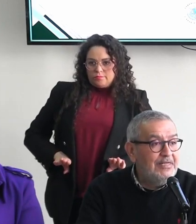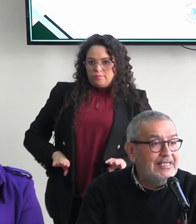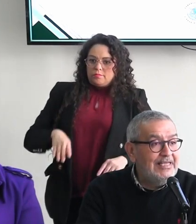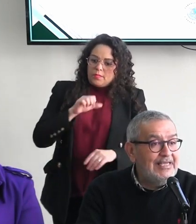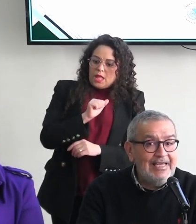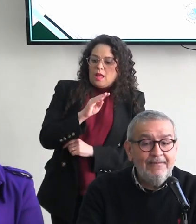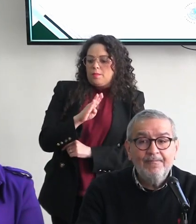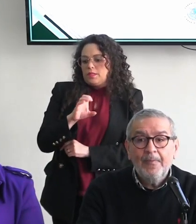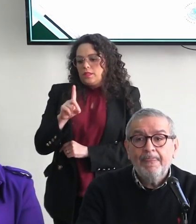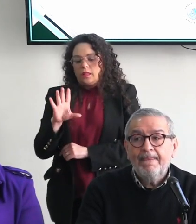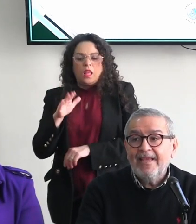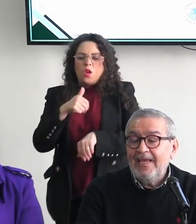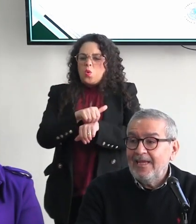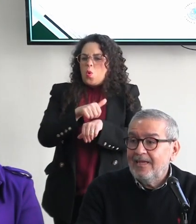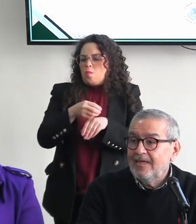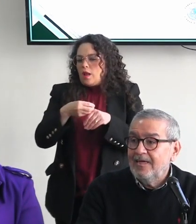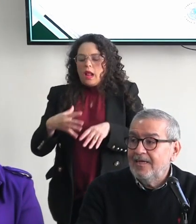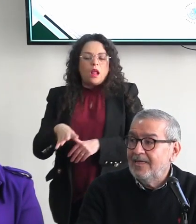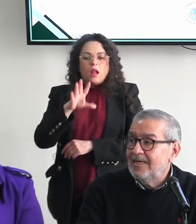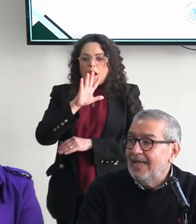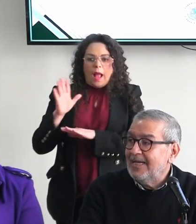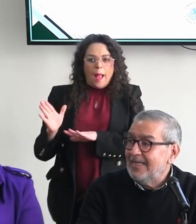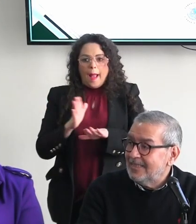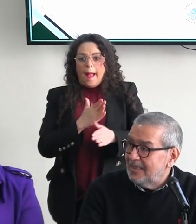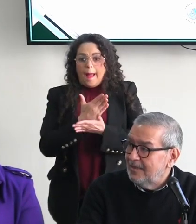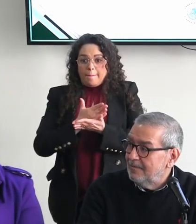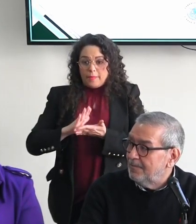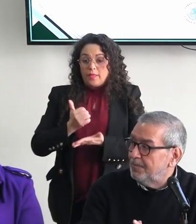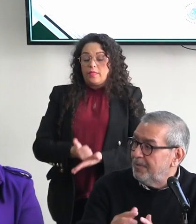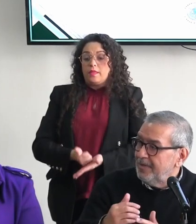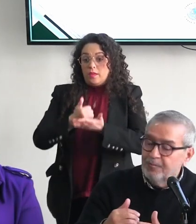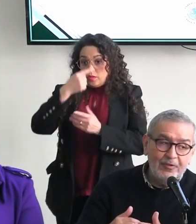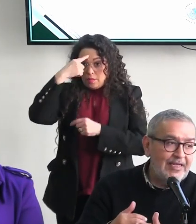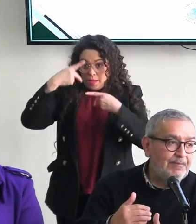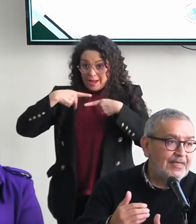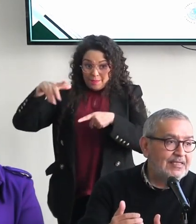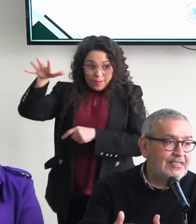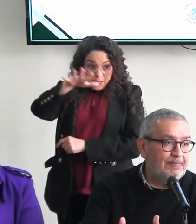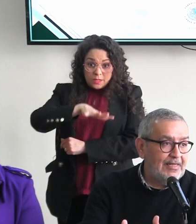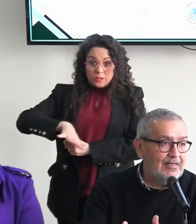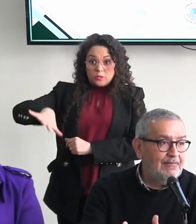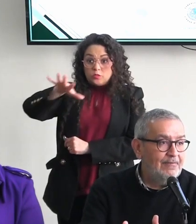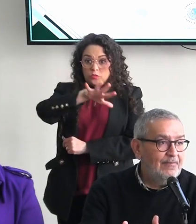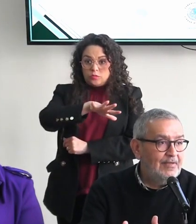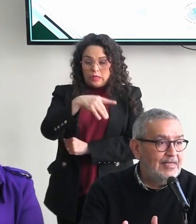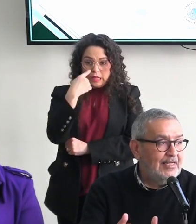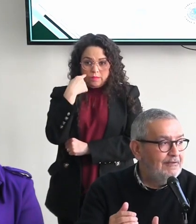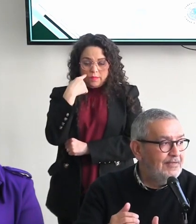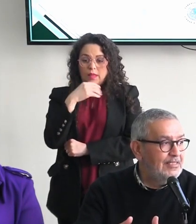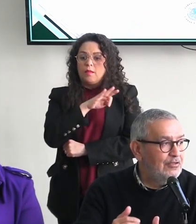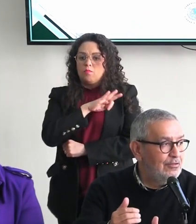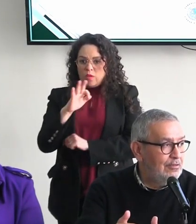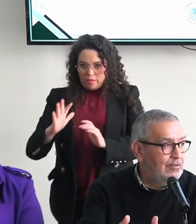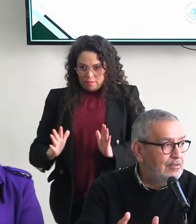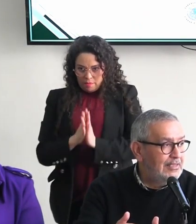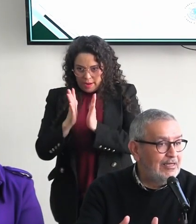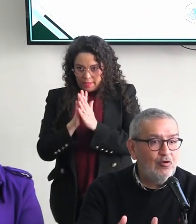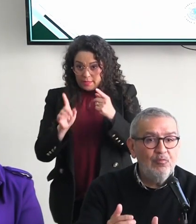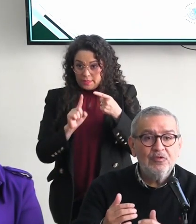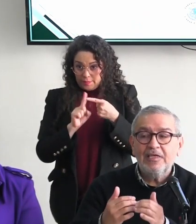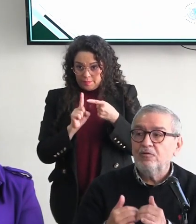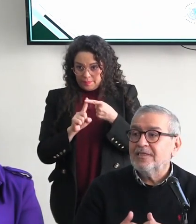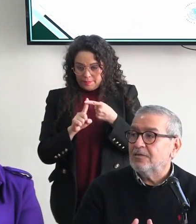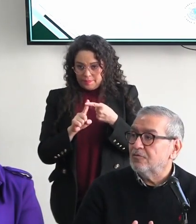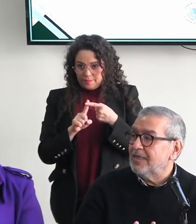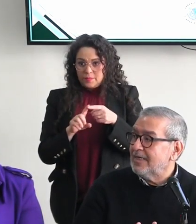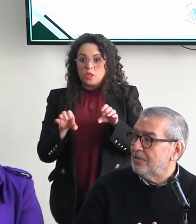nos permitiría que la gente primero pudiera participar en la definición de